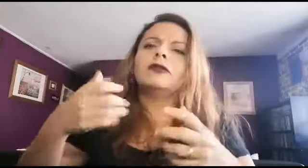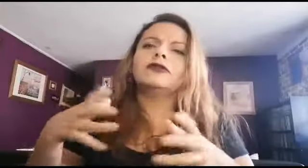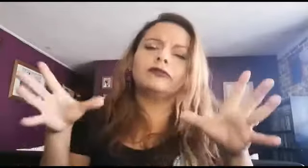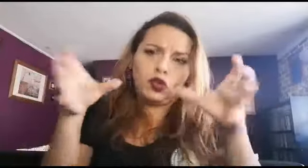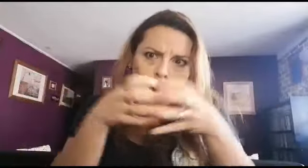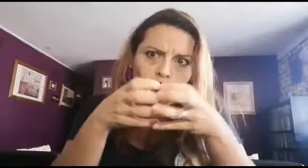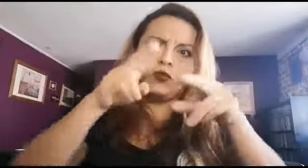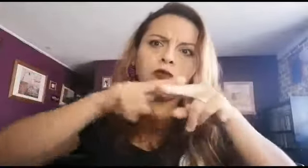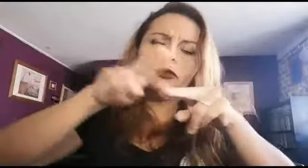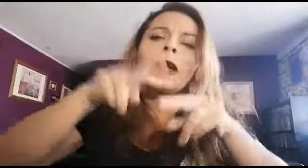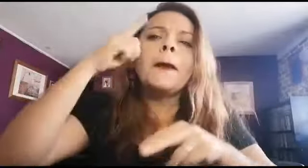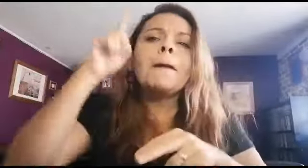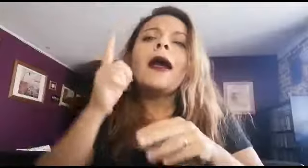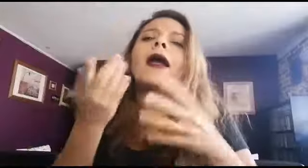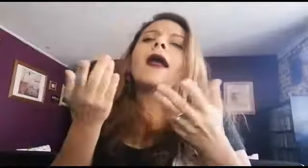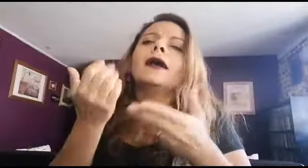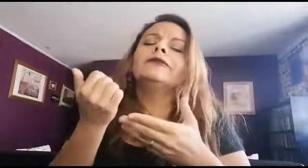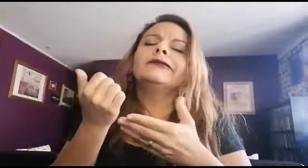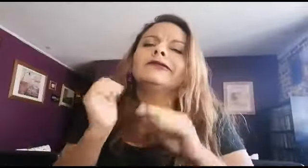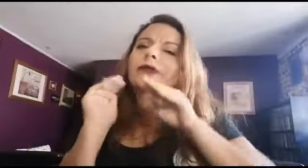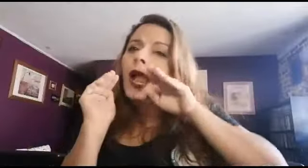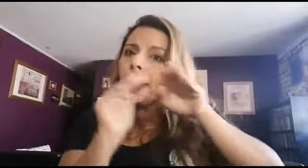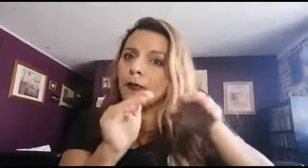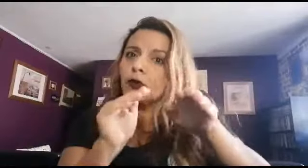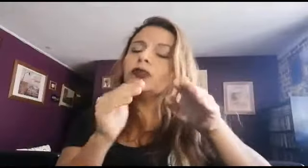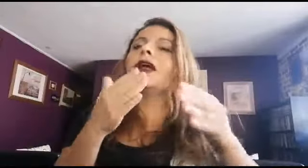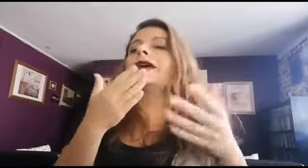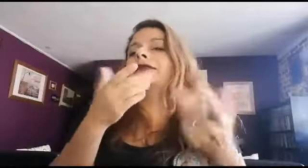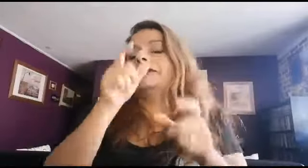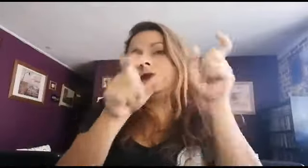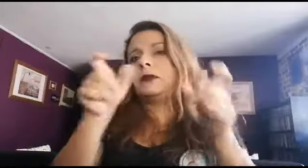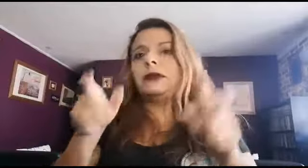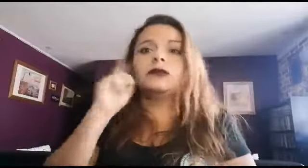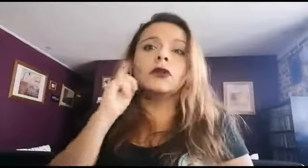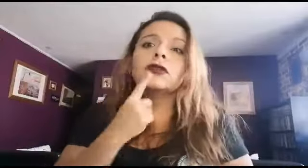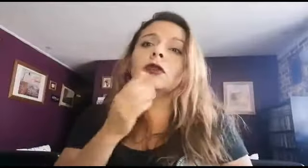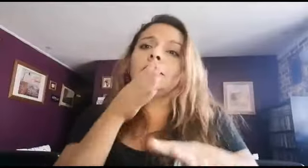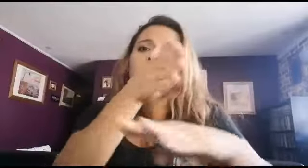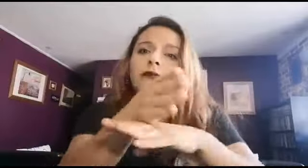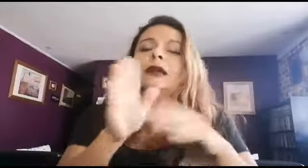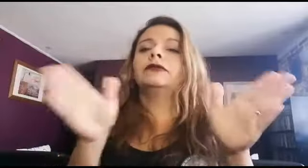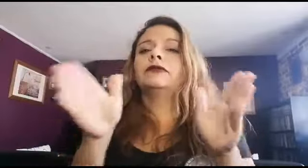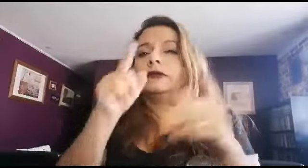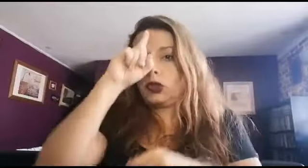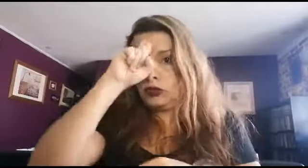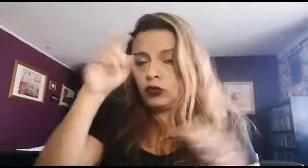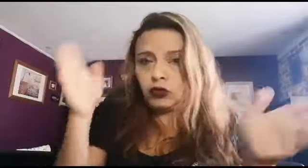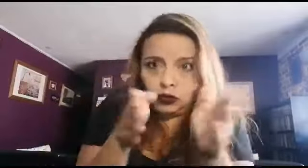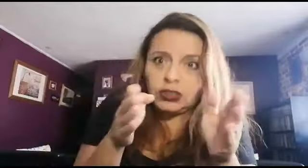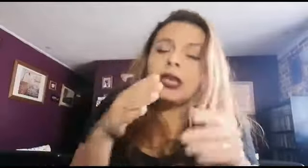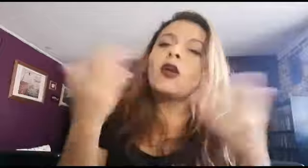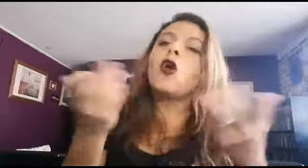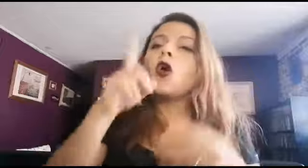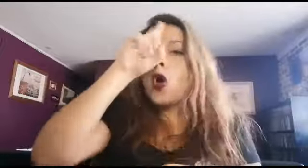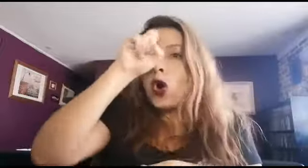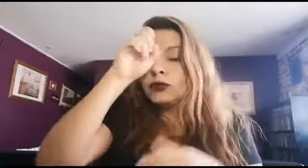que voluntariamente hayan formado un grupo para poder apoyar a las personas sordas sí que están